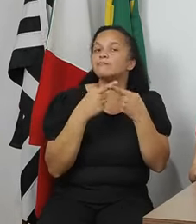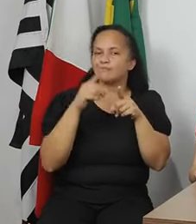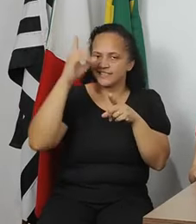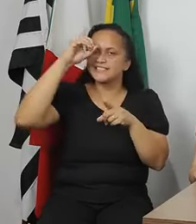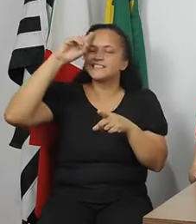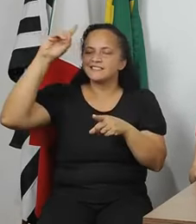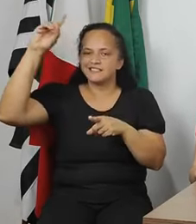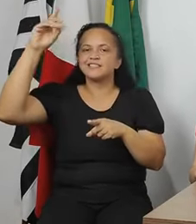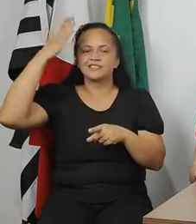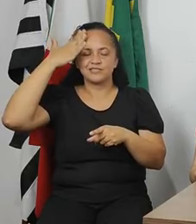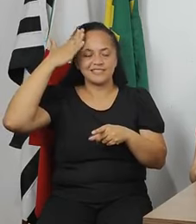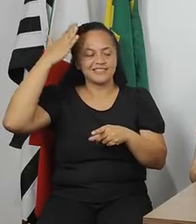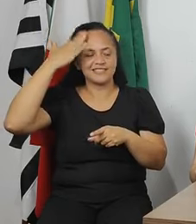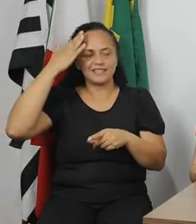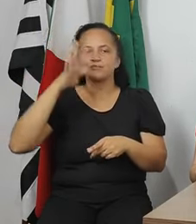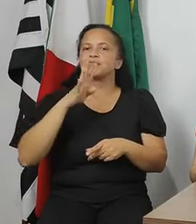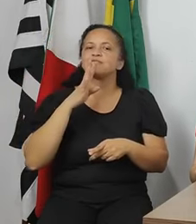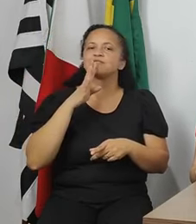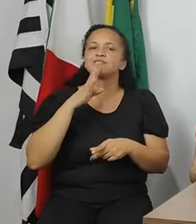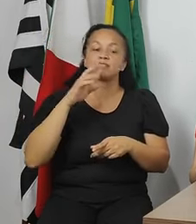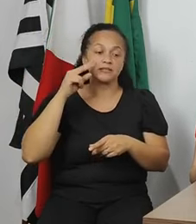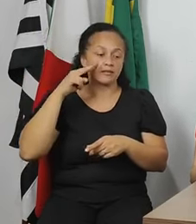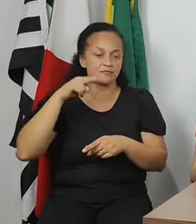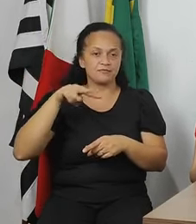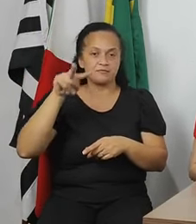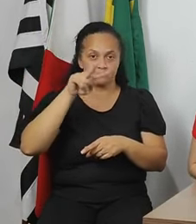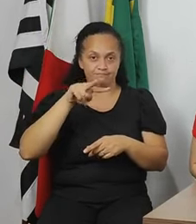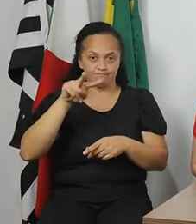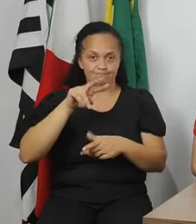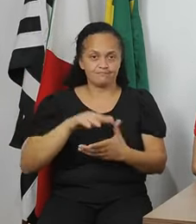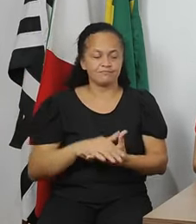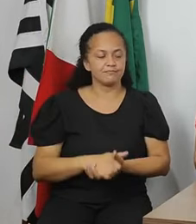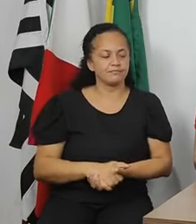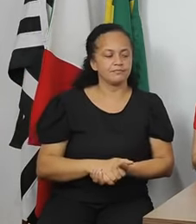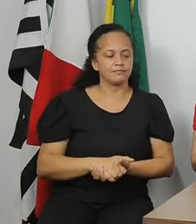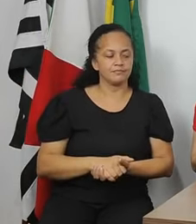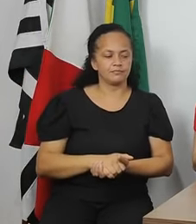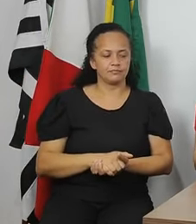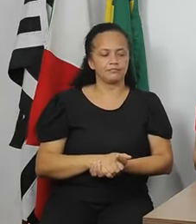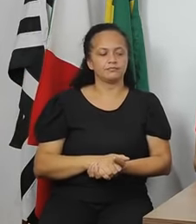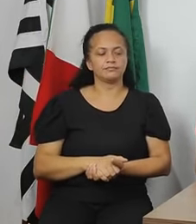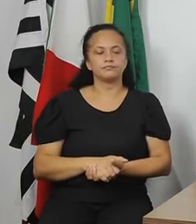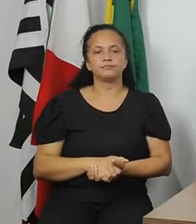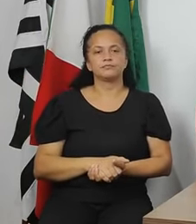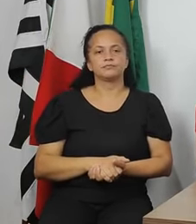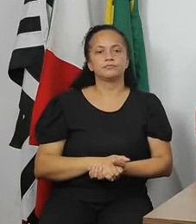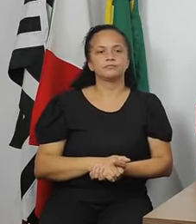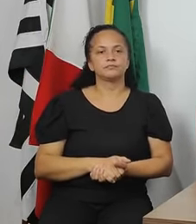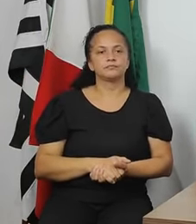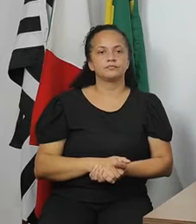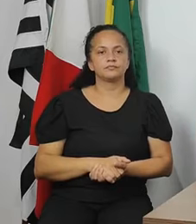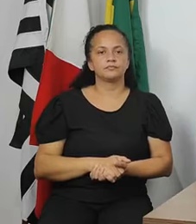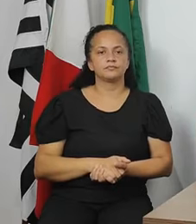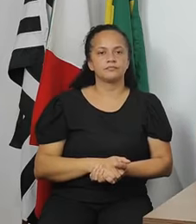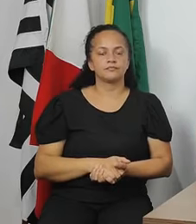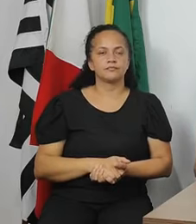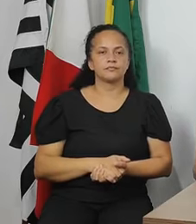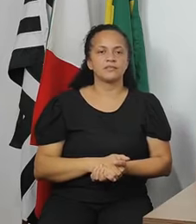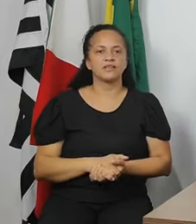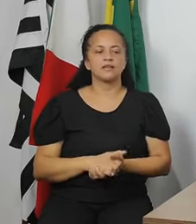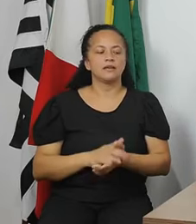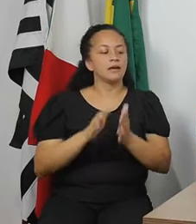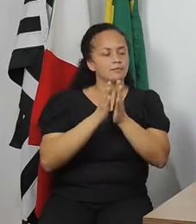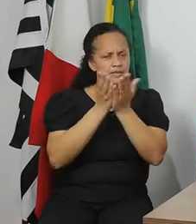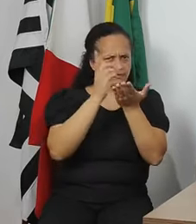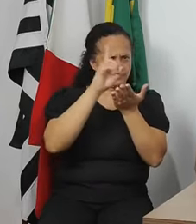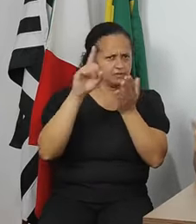e este recompensará. Então, assim, aqui no comecinho do versículo, eu sempre falo disso, né, quando eu ministro, eu gosto das sutilezas da Bíblia, né? Ele fala